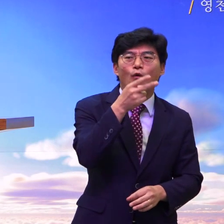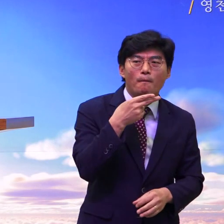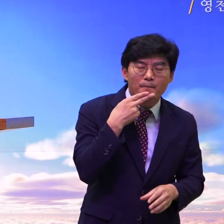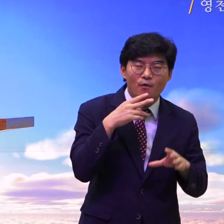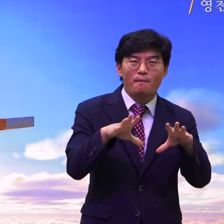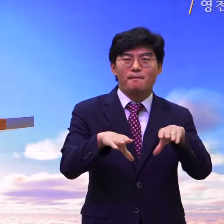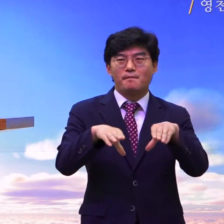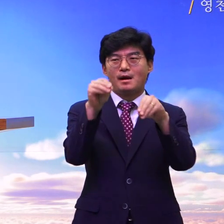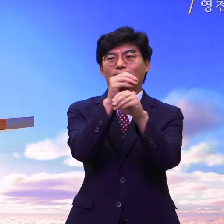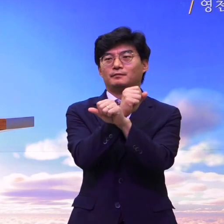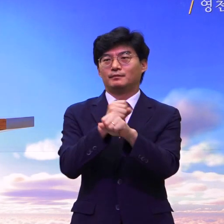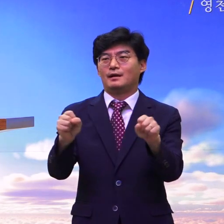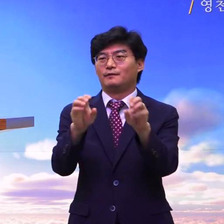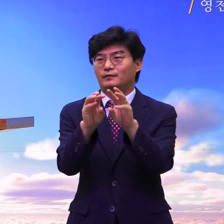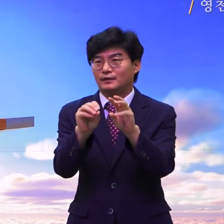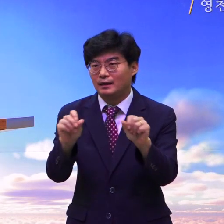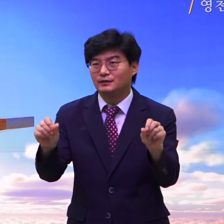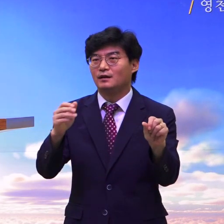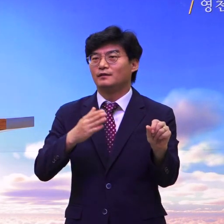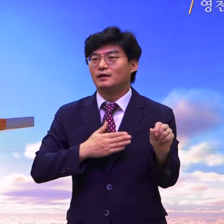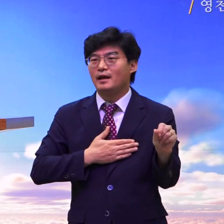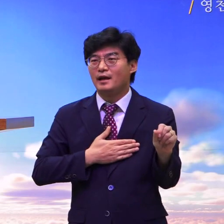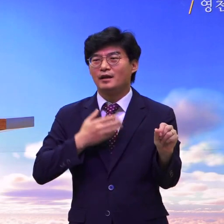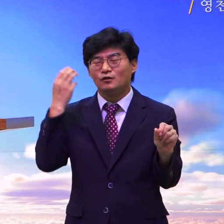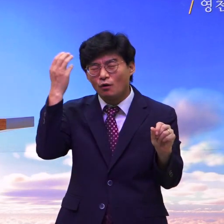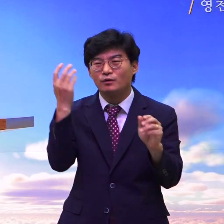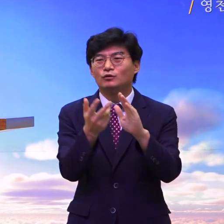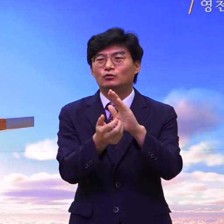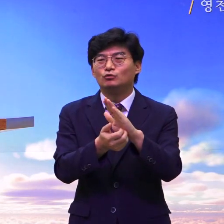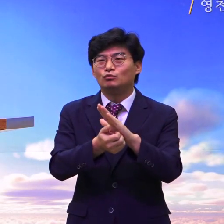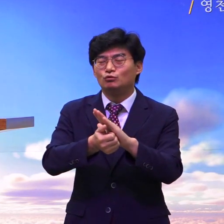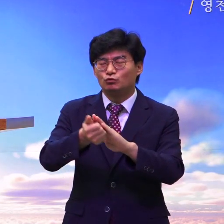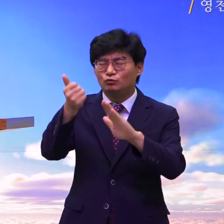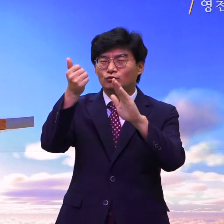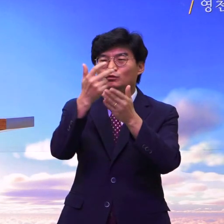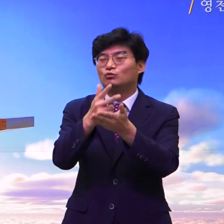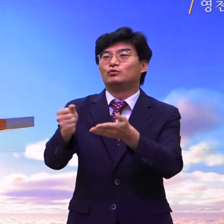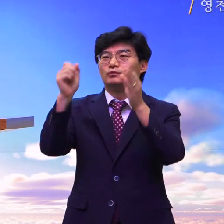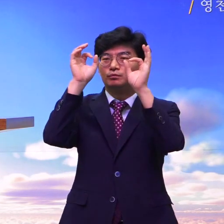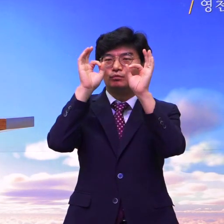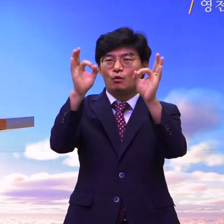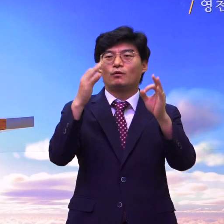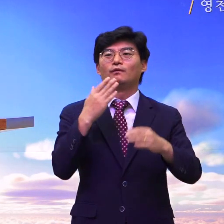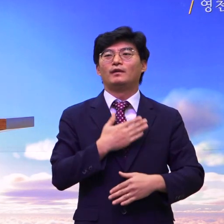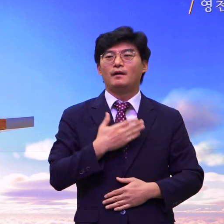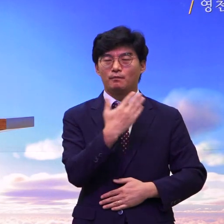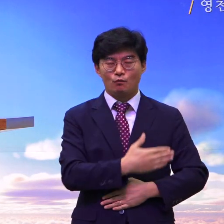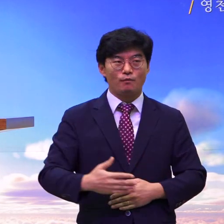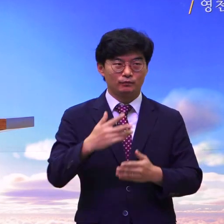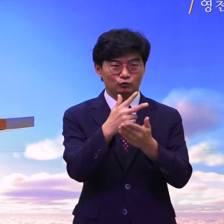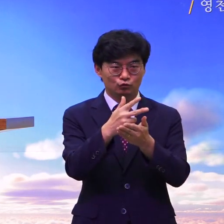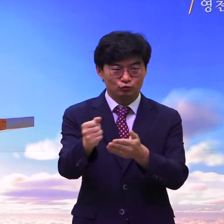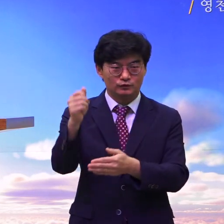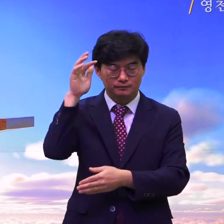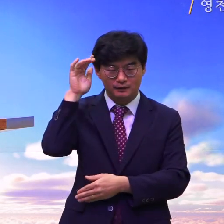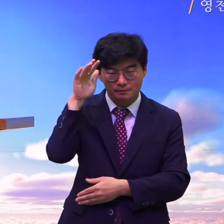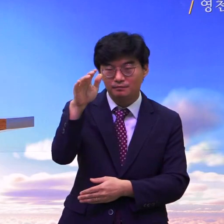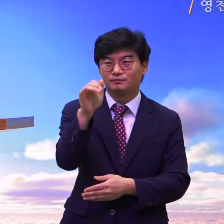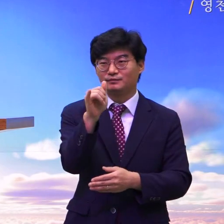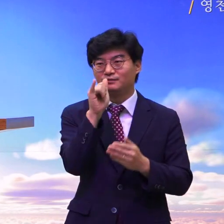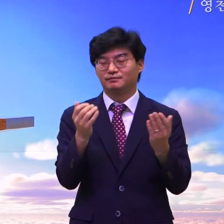황폐한 땅에서 내 영혼이 주를 갈망하며 내 육체가 주를 앙모하나이다. 아멘.